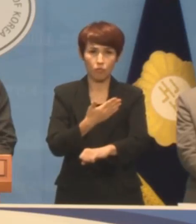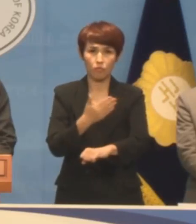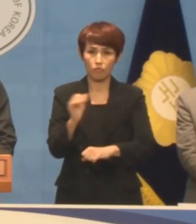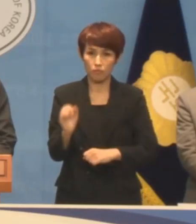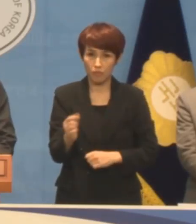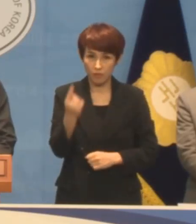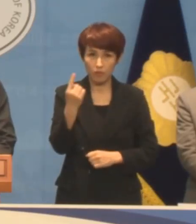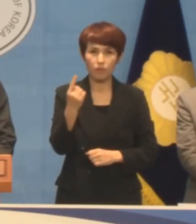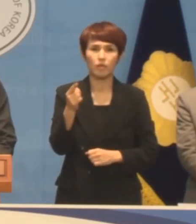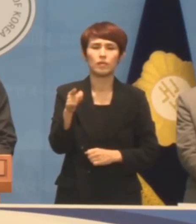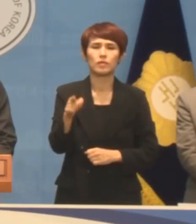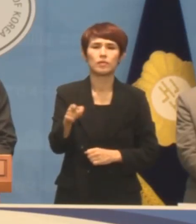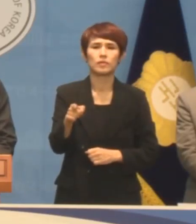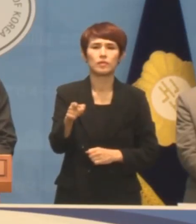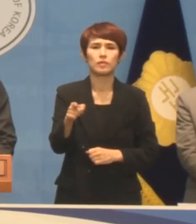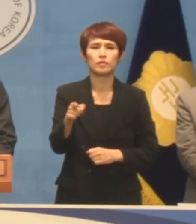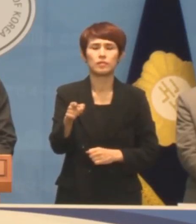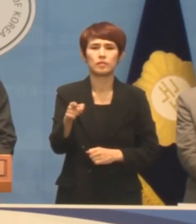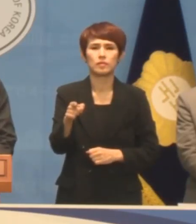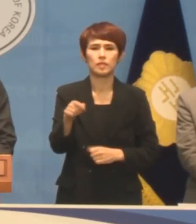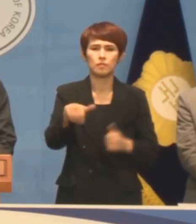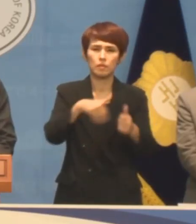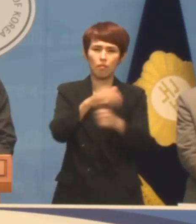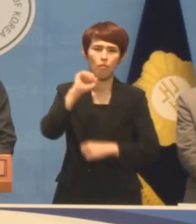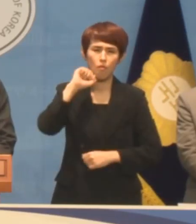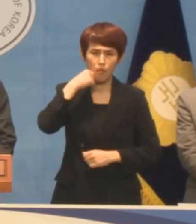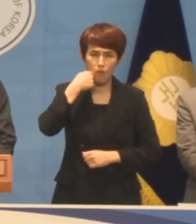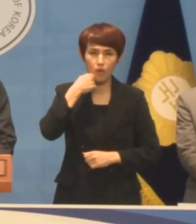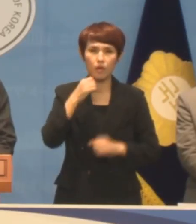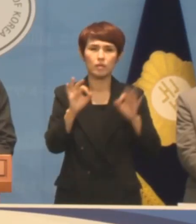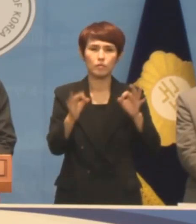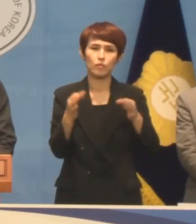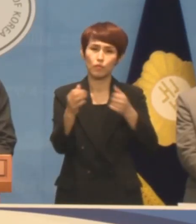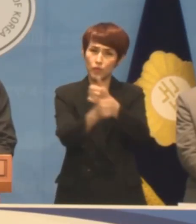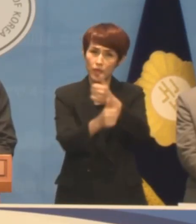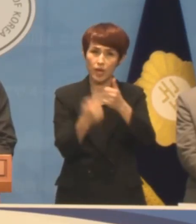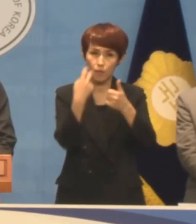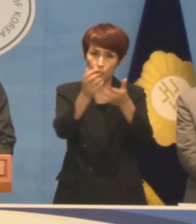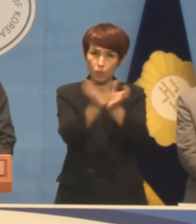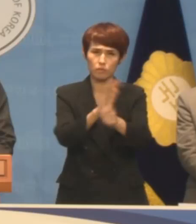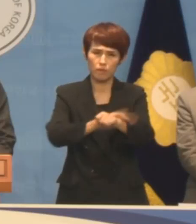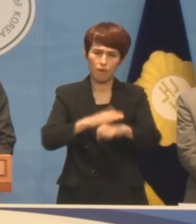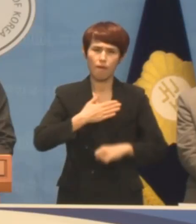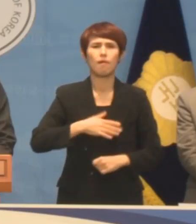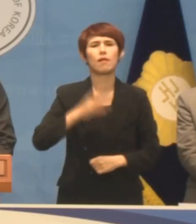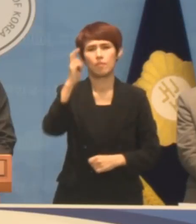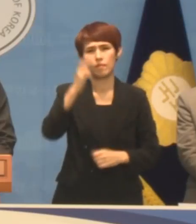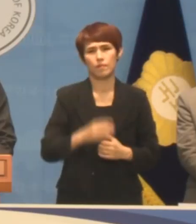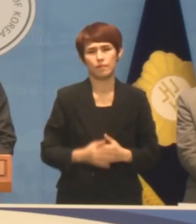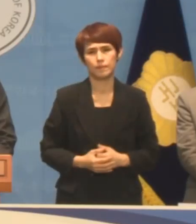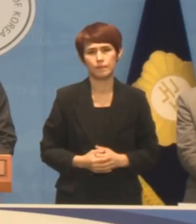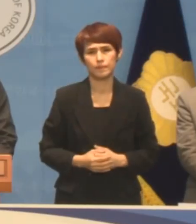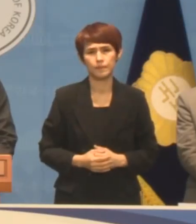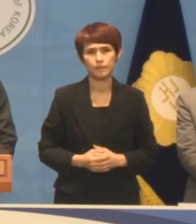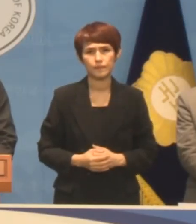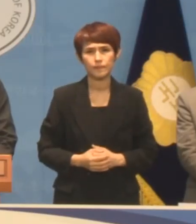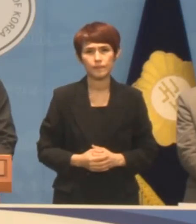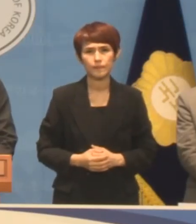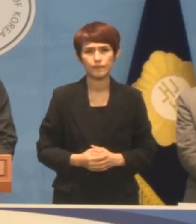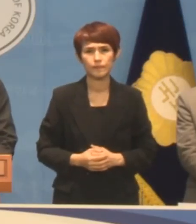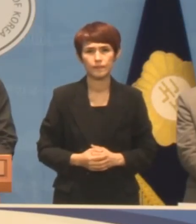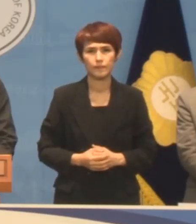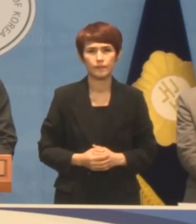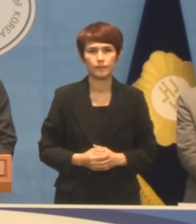유일한 미운 오리새끼가 된 사실을 누구보다 금융위원회와 감독원이 잘 알고 있을 것입니다. 저희